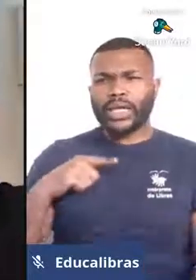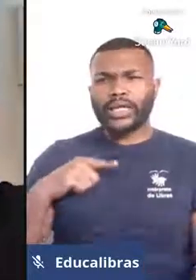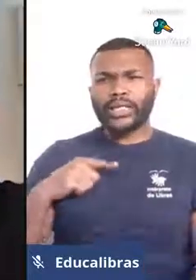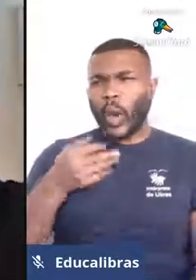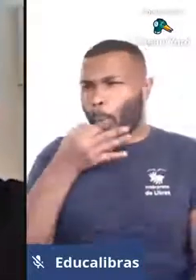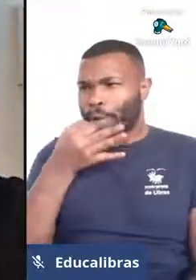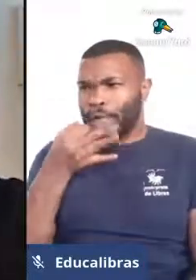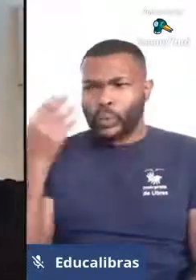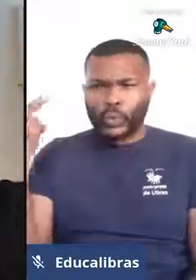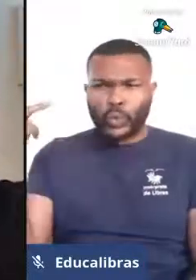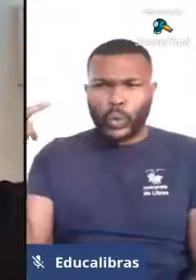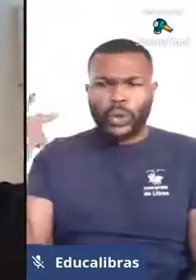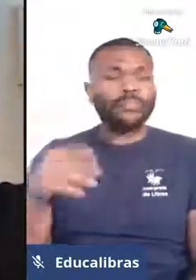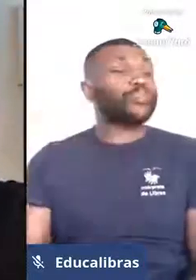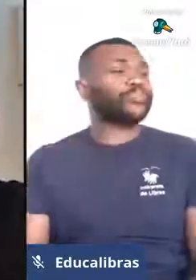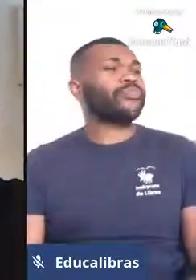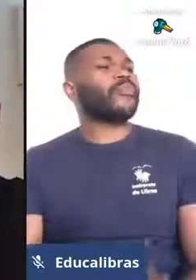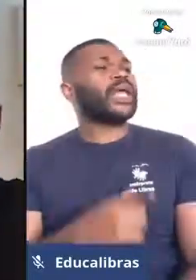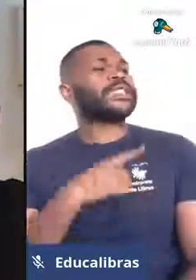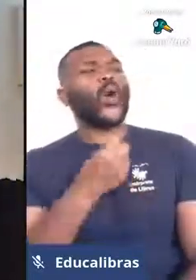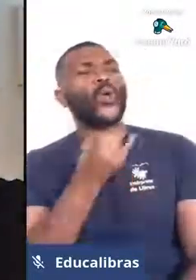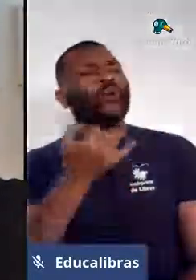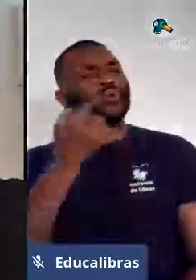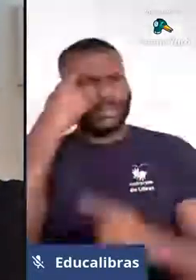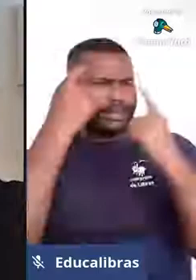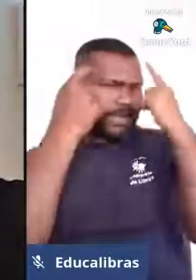festival? Tenho algumas ideias, sim.